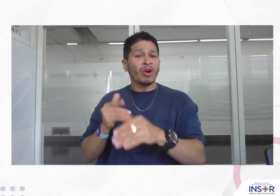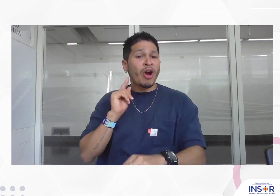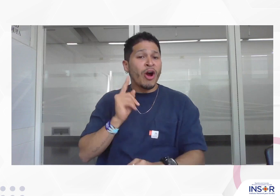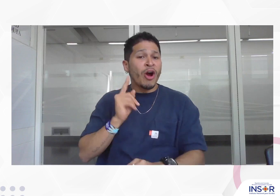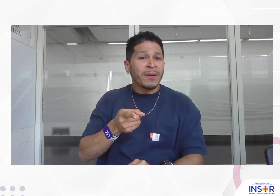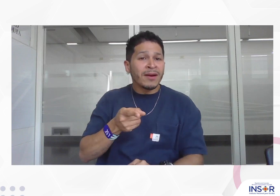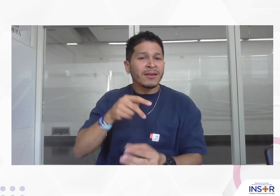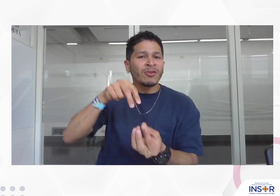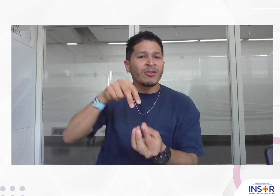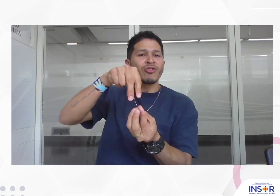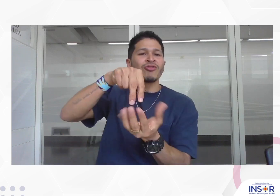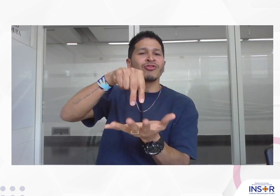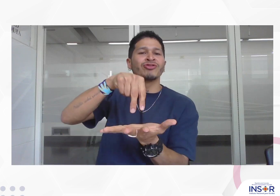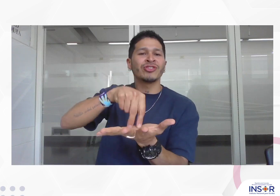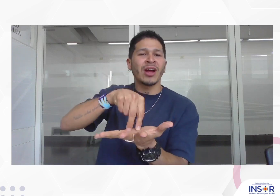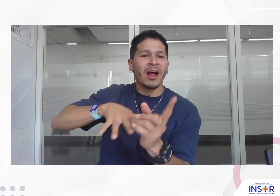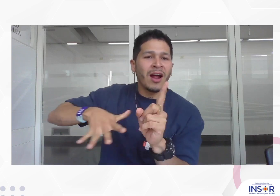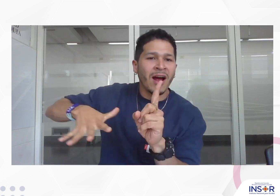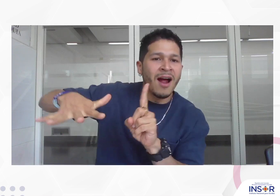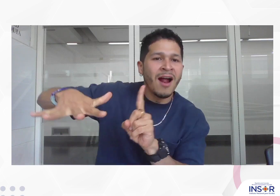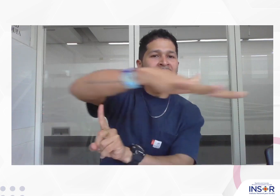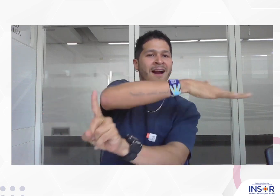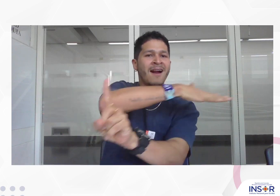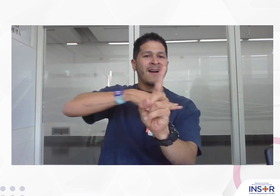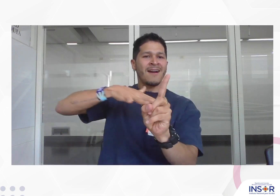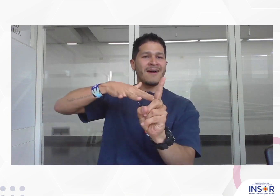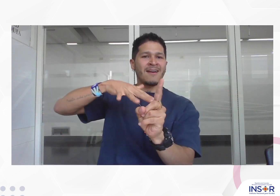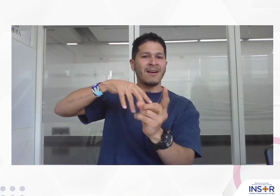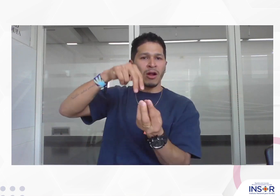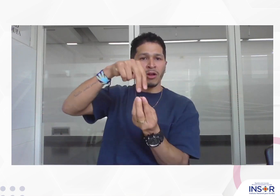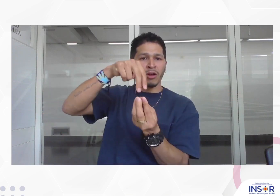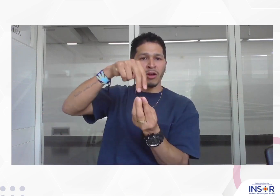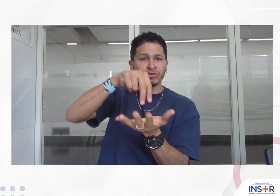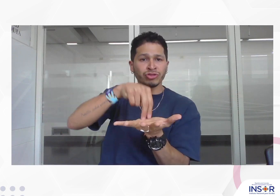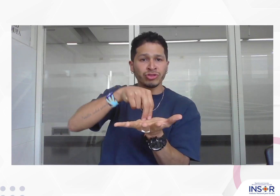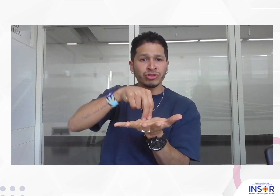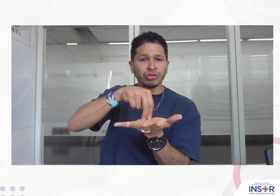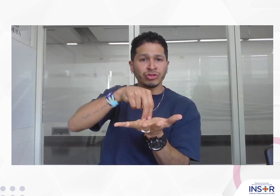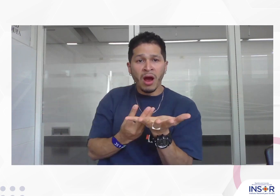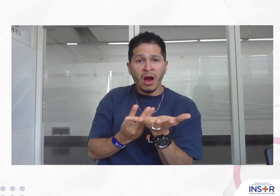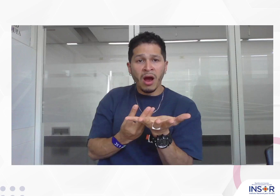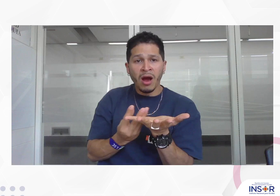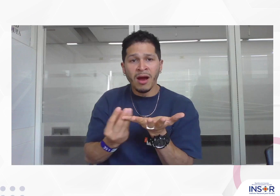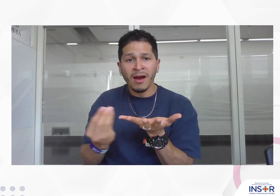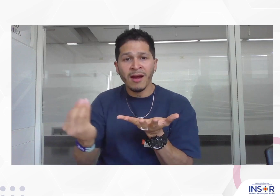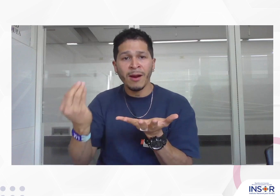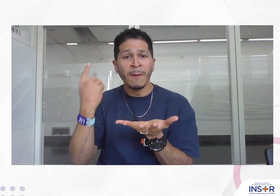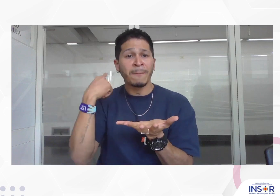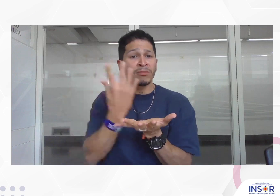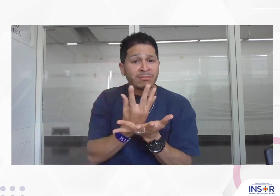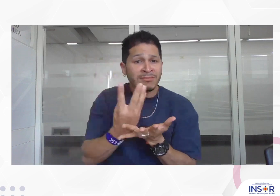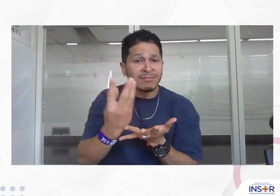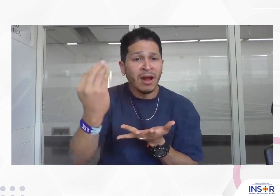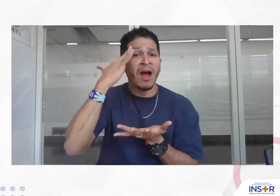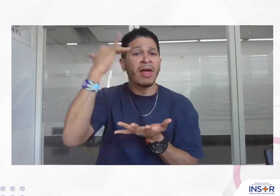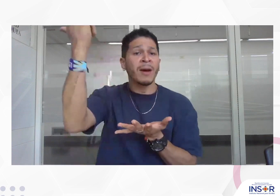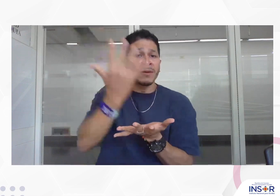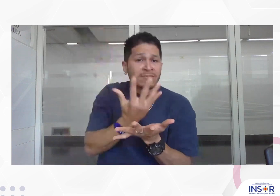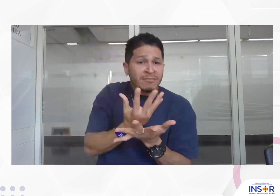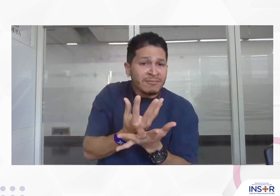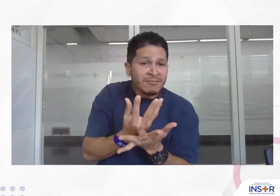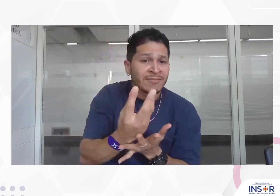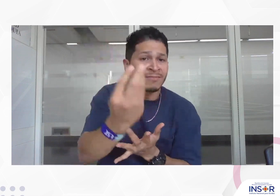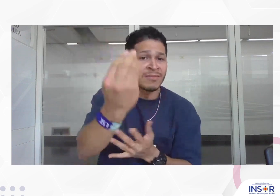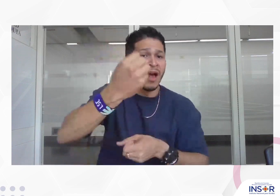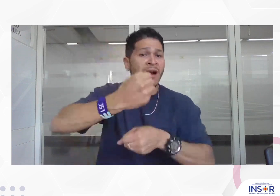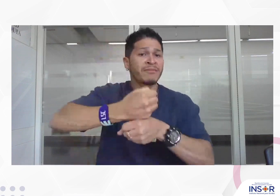han cambiado gracias a esas luchas y todos estos procesos, ese contexto social, pues ha permitido para